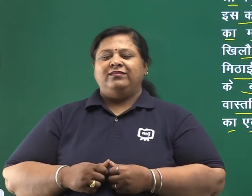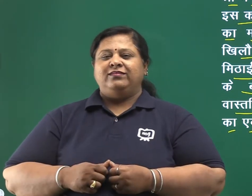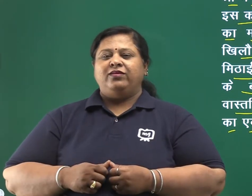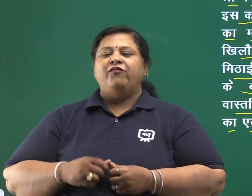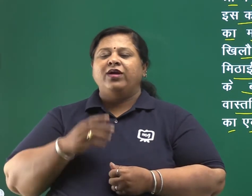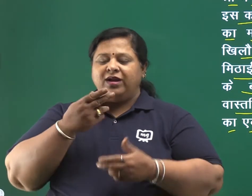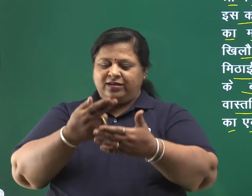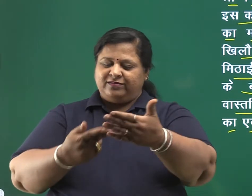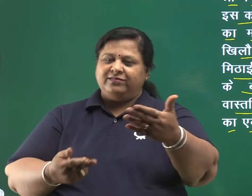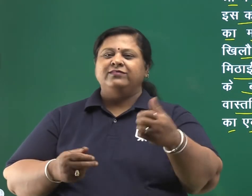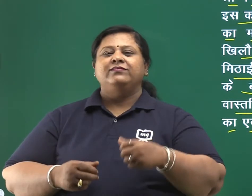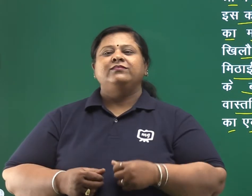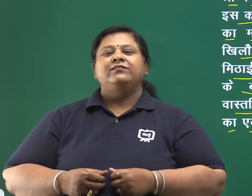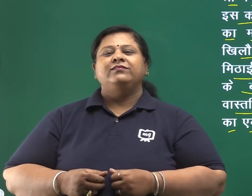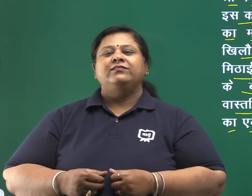वर्णन